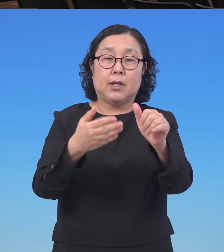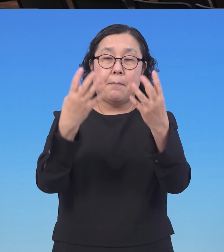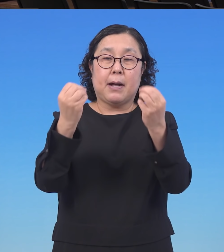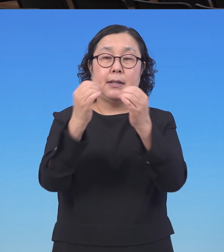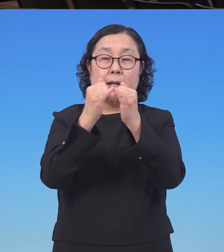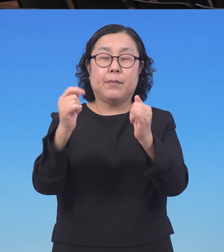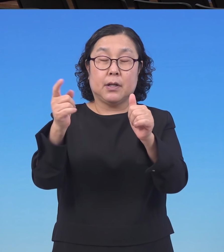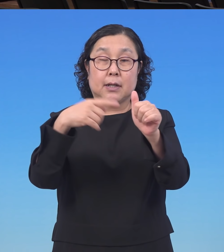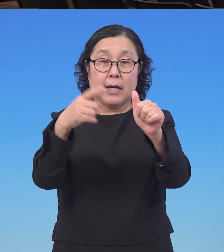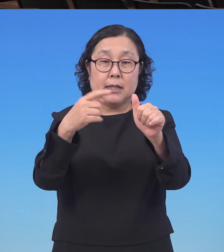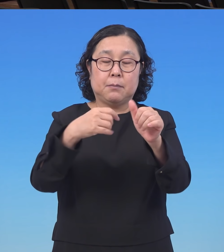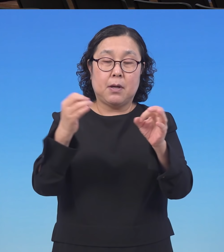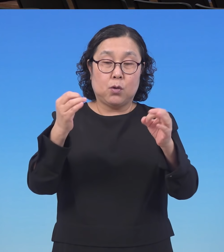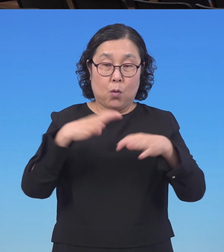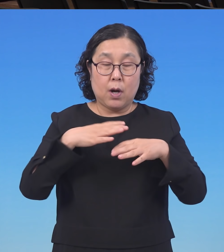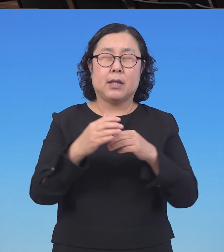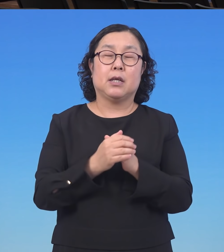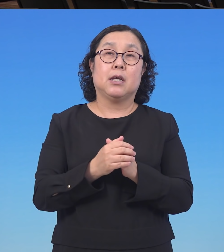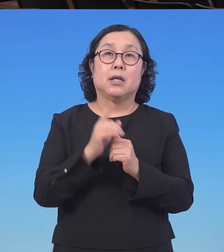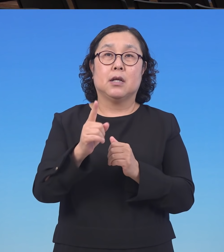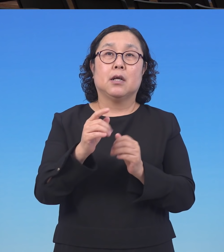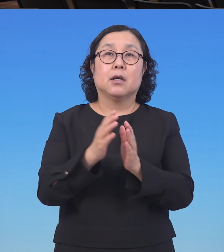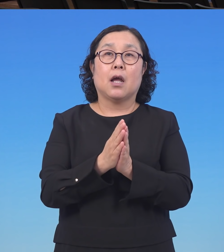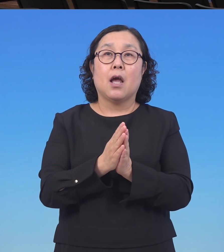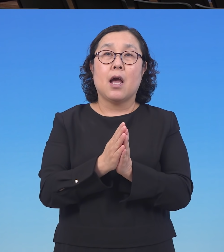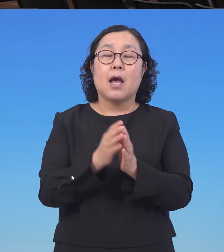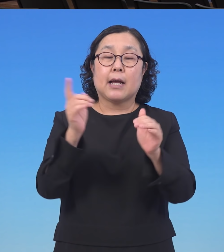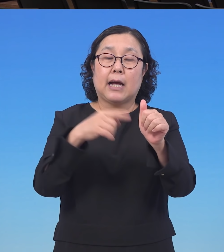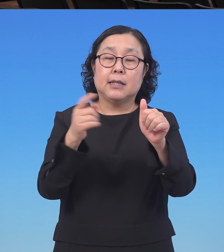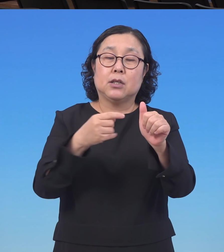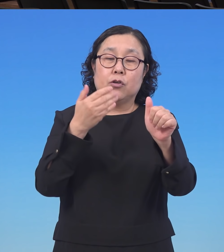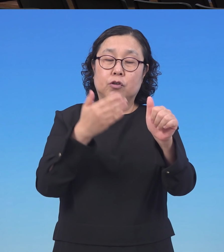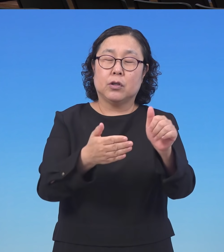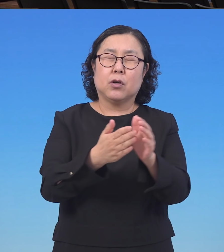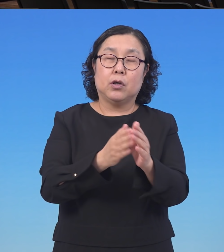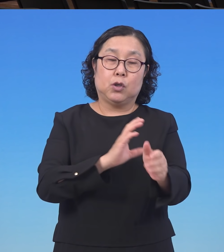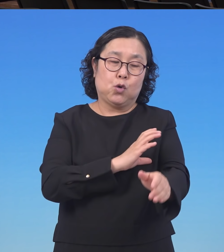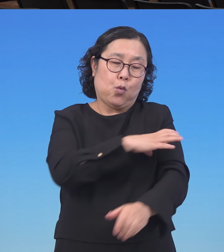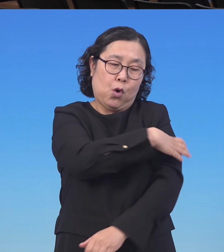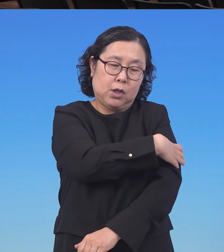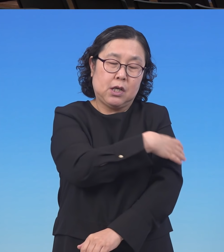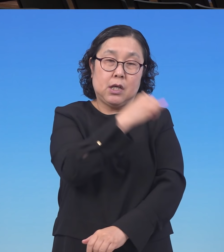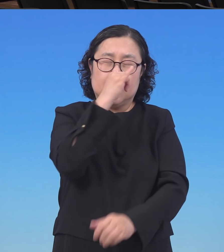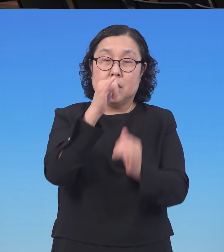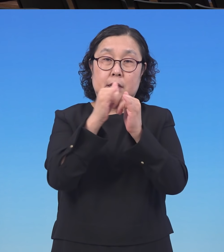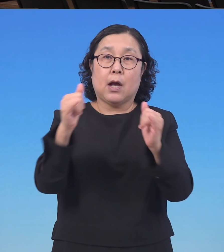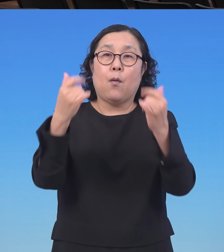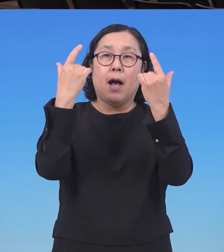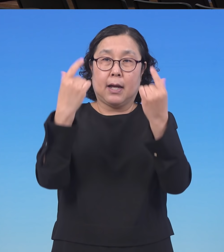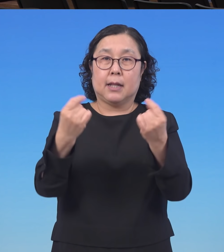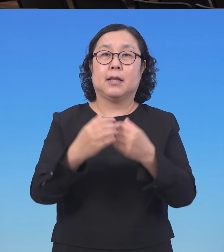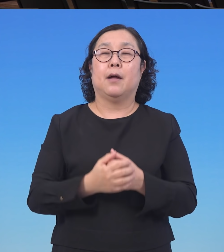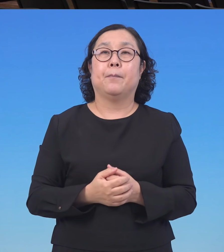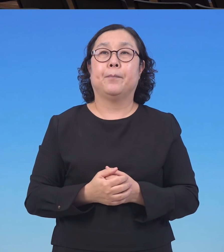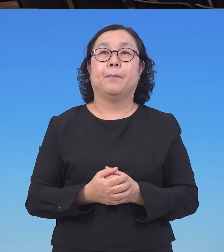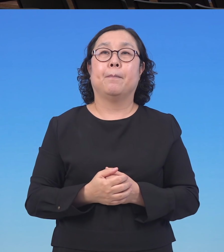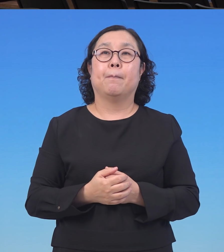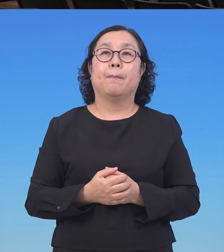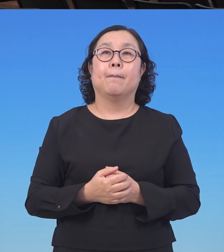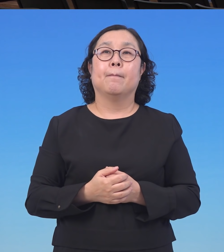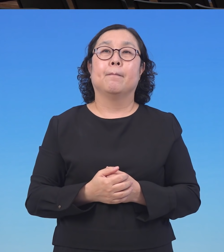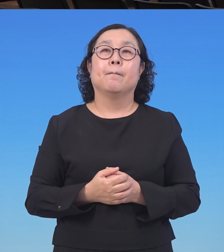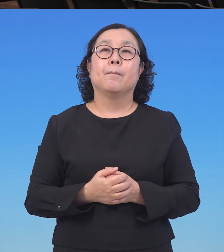뭇 사람이 그의 교훈에 놀라니 이는 그가 가르치시는 것이 권위 있는 자와 같고, 이 권위가